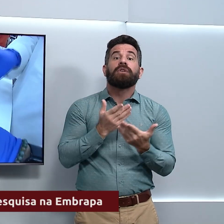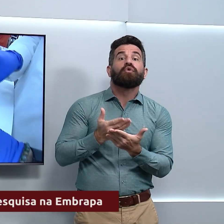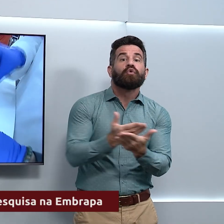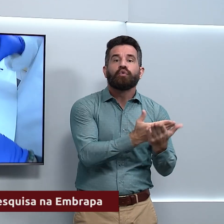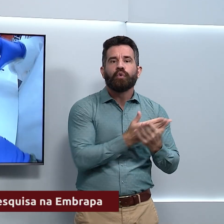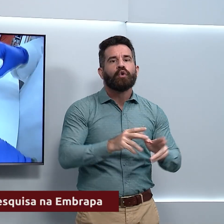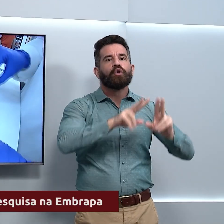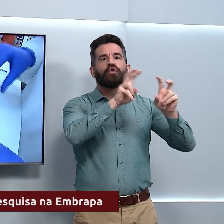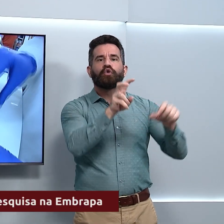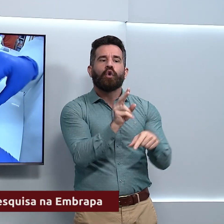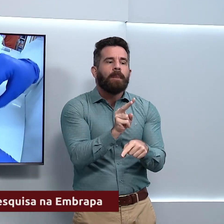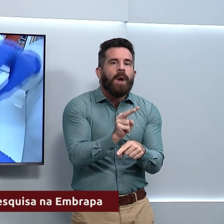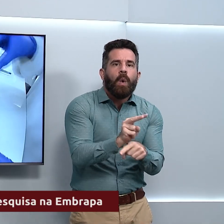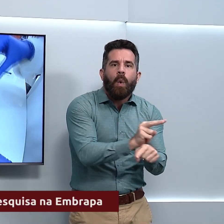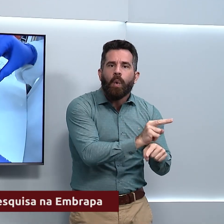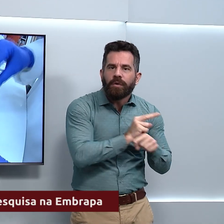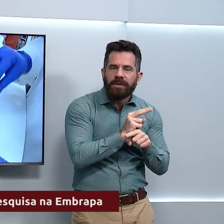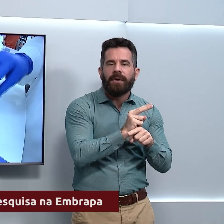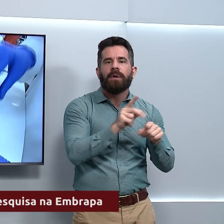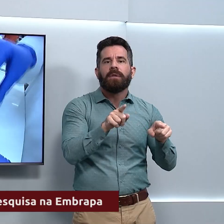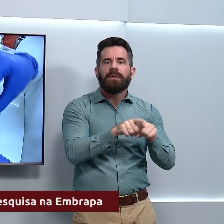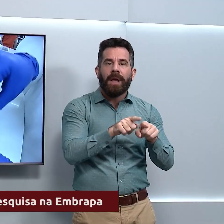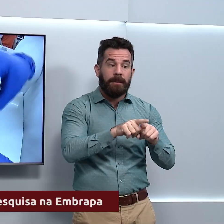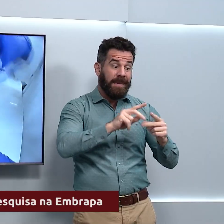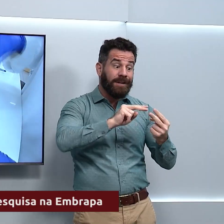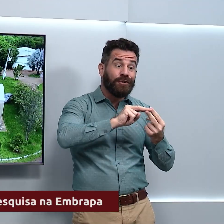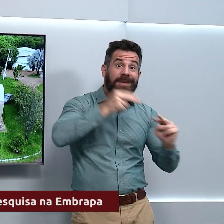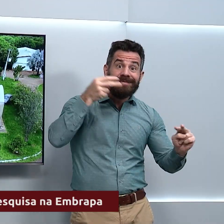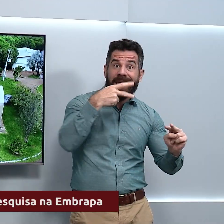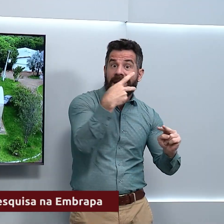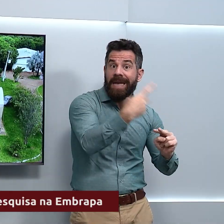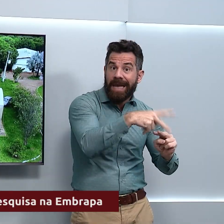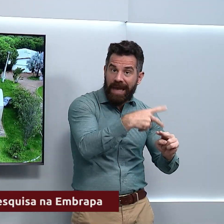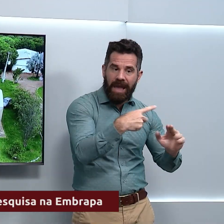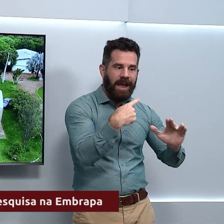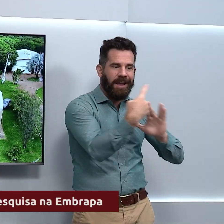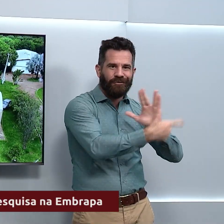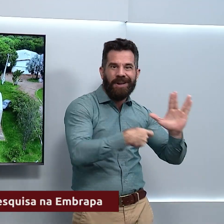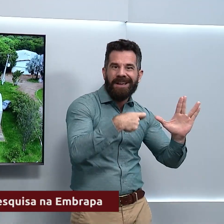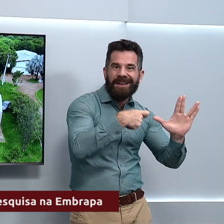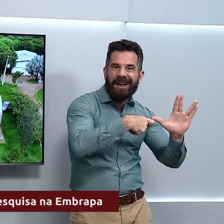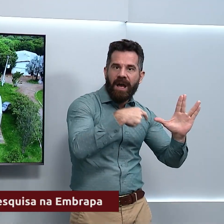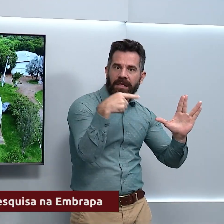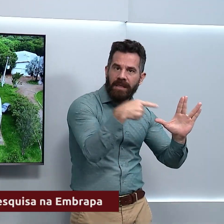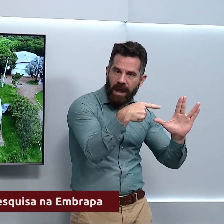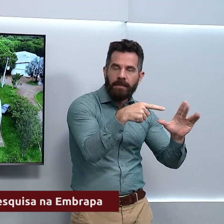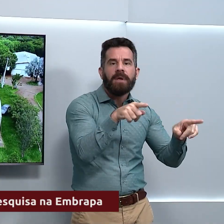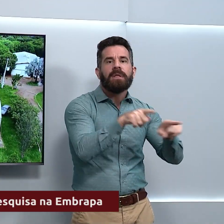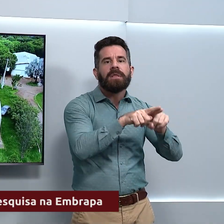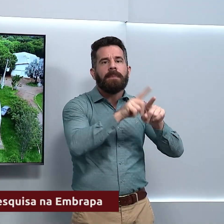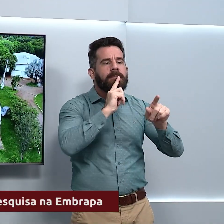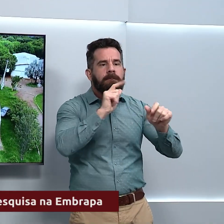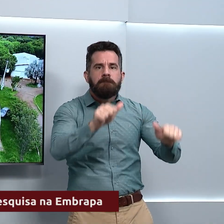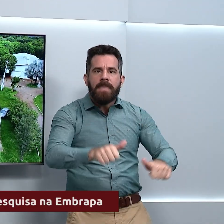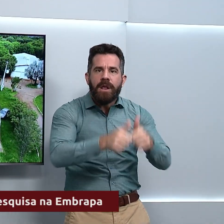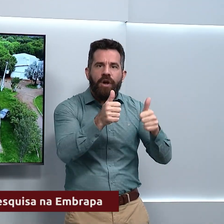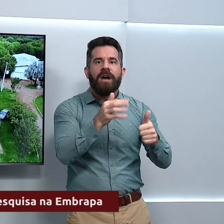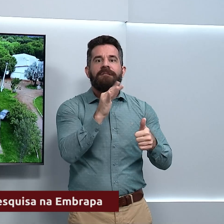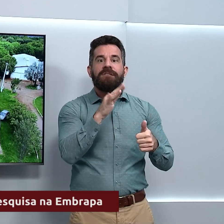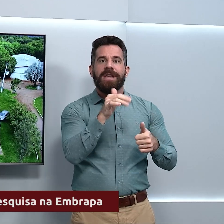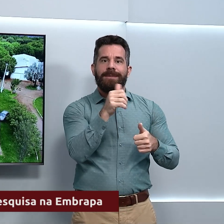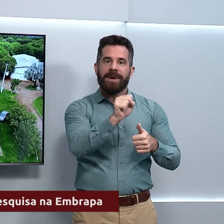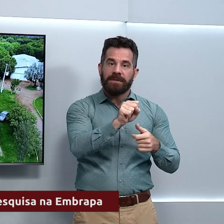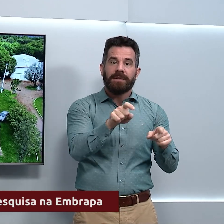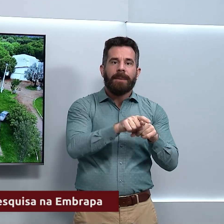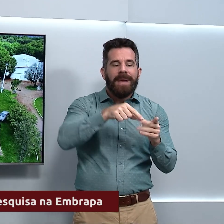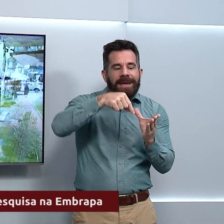a conservação e as características genéticas, a cannabis medicinal e o melhoramento de fibras e